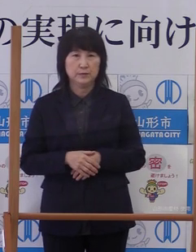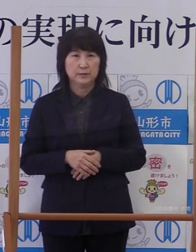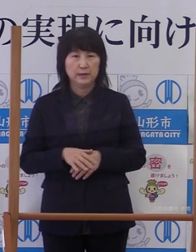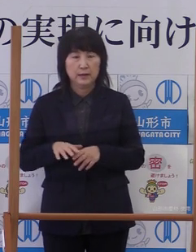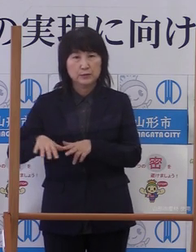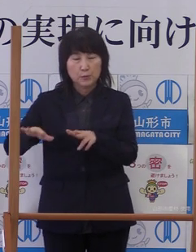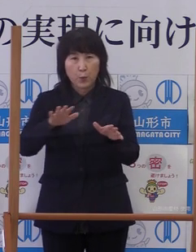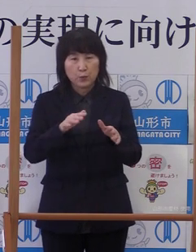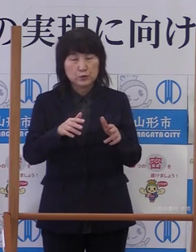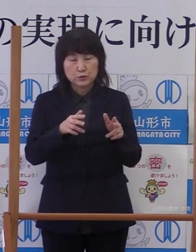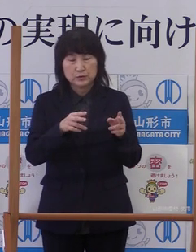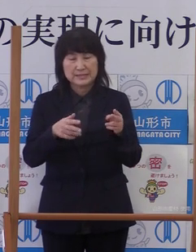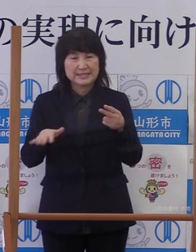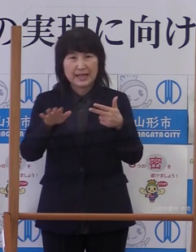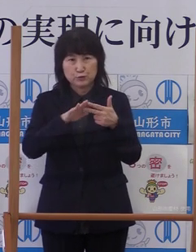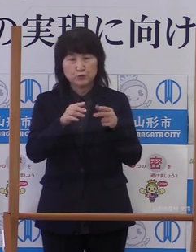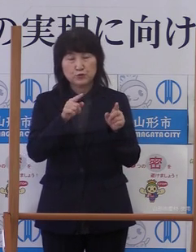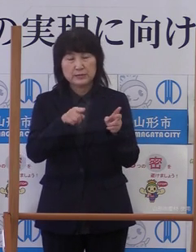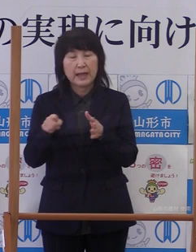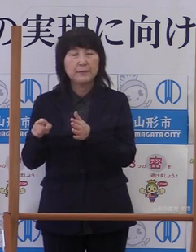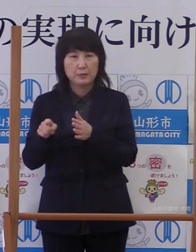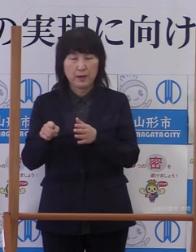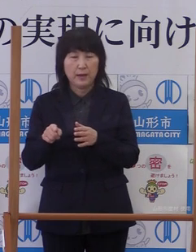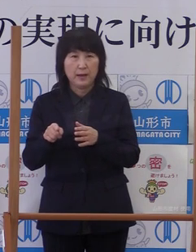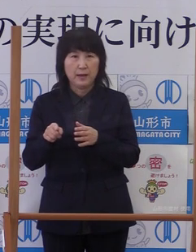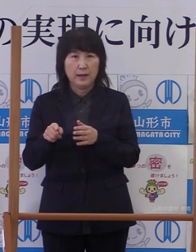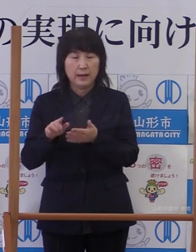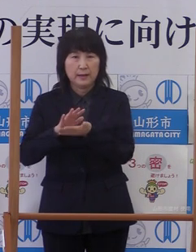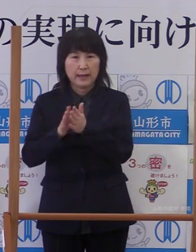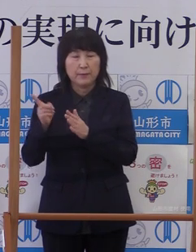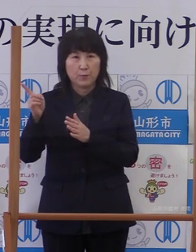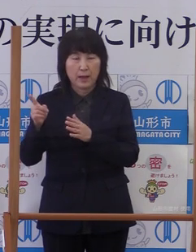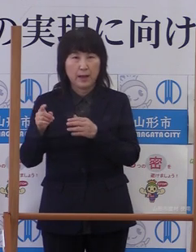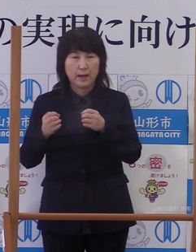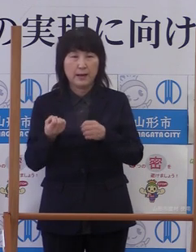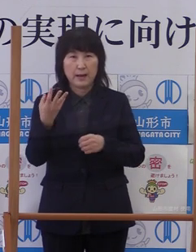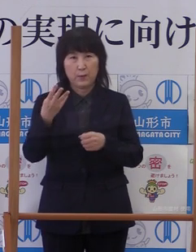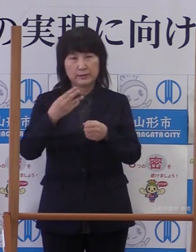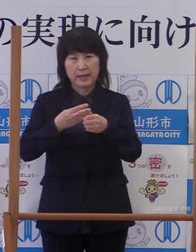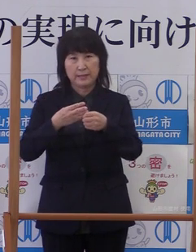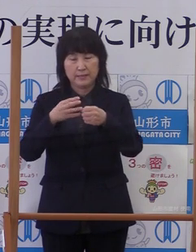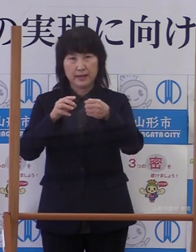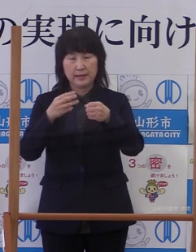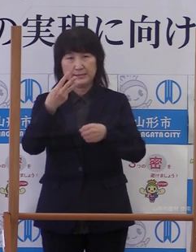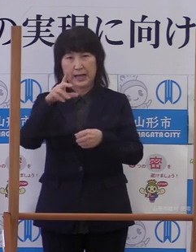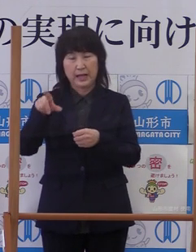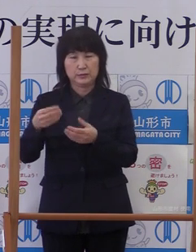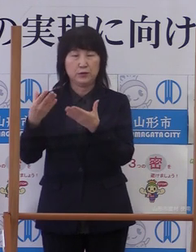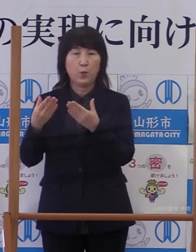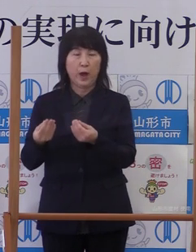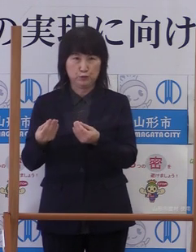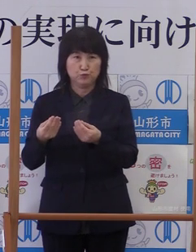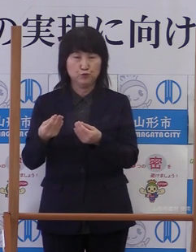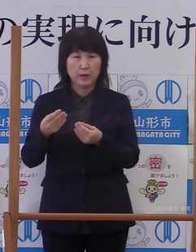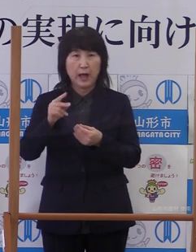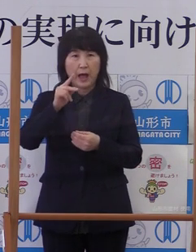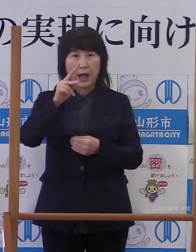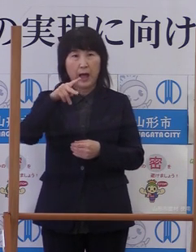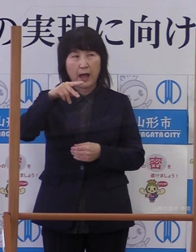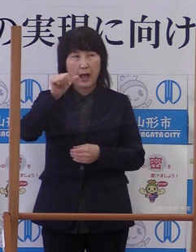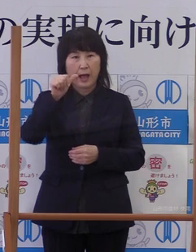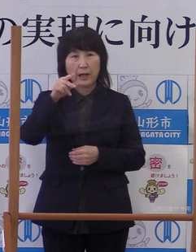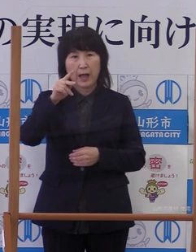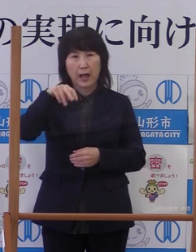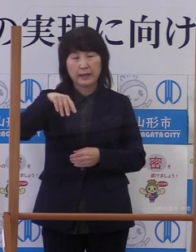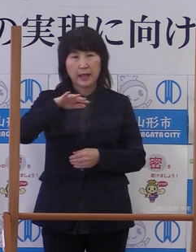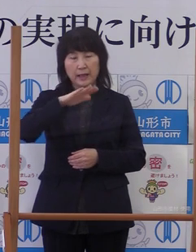ポーツ施設の整備では、県においで令和3年3月末日をもって用途廃止となる赤レンガ丘陸上